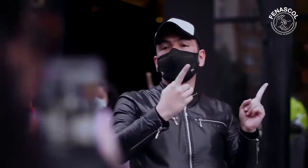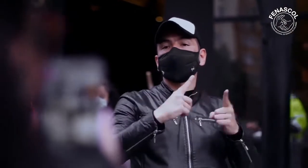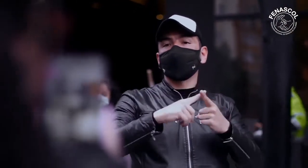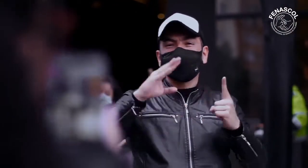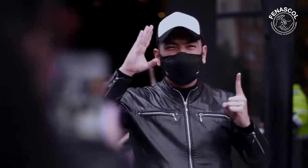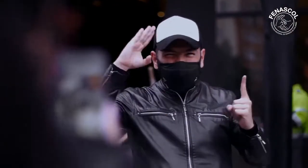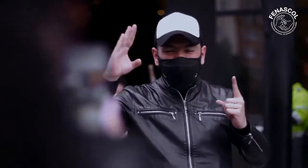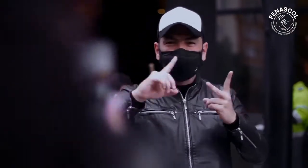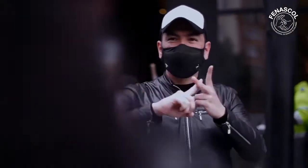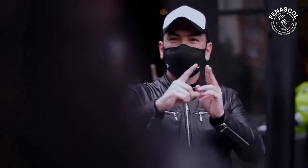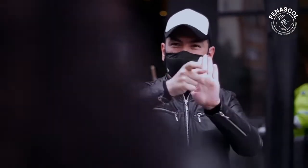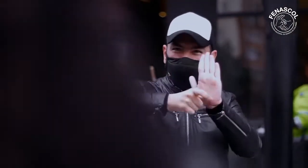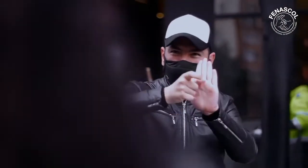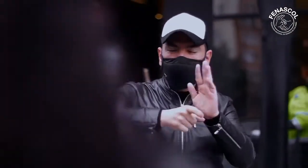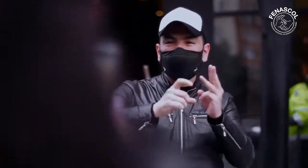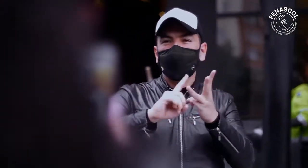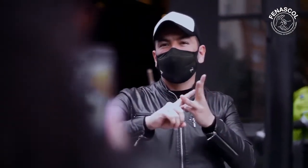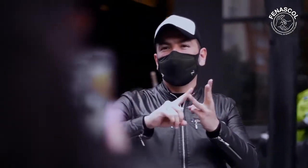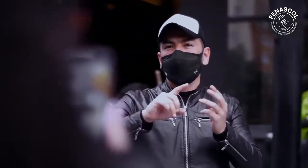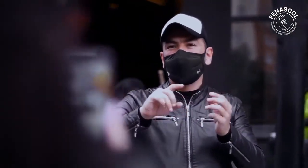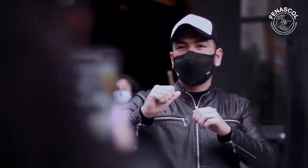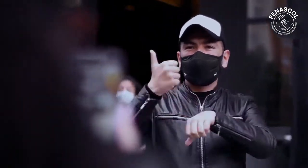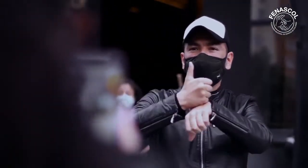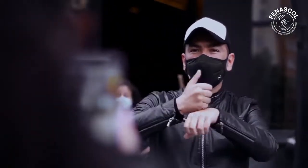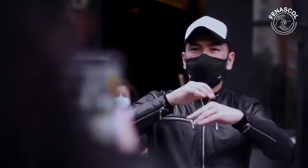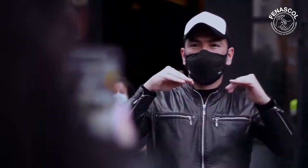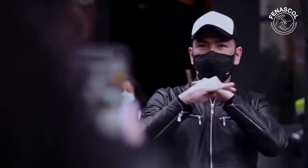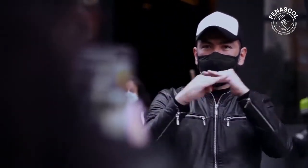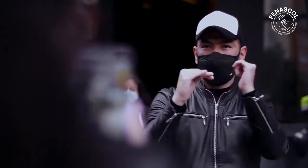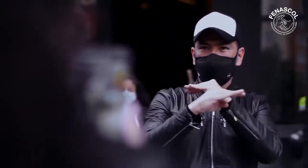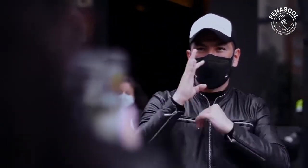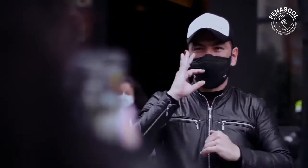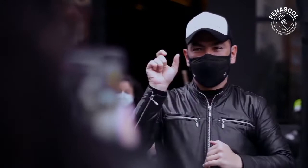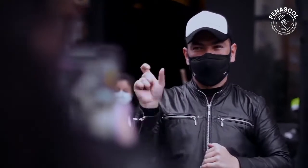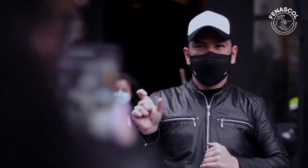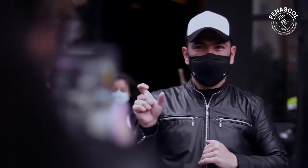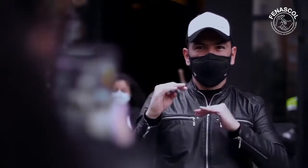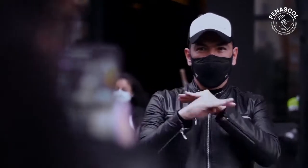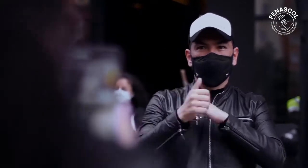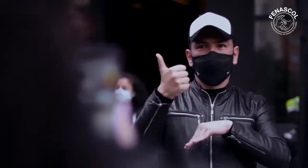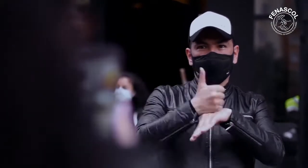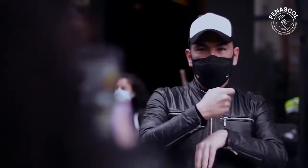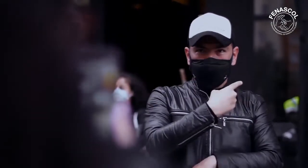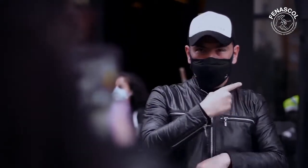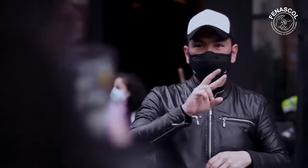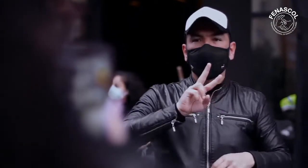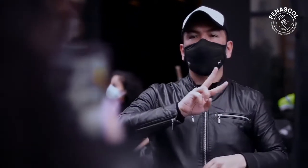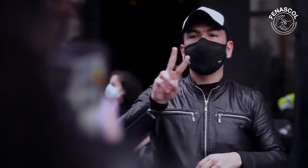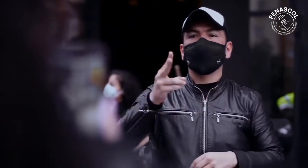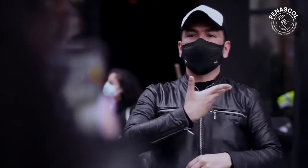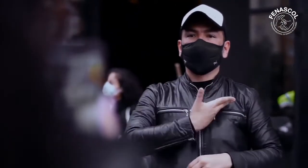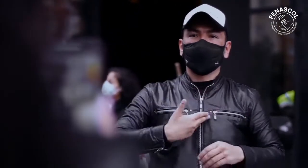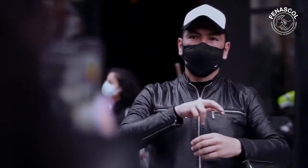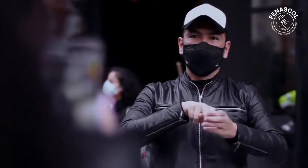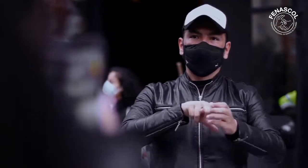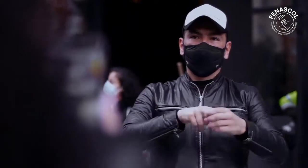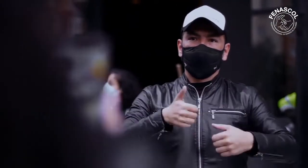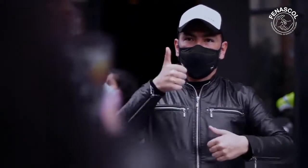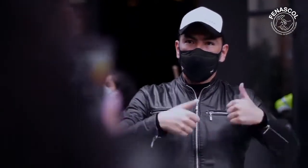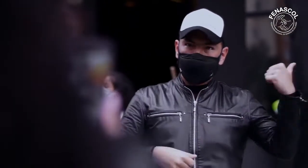con nosotros la policía, personería, el jefe de tránsito, vicepresidencia del Ministerio de Transporte, INSOR